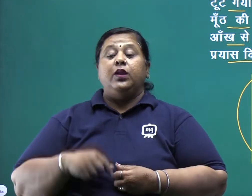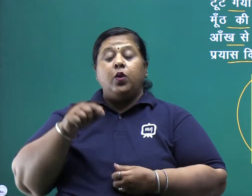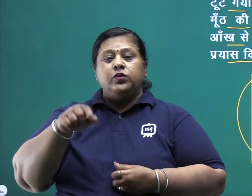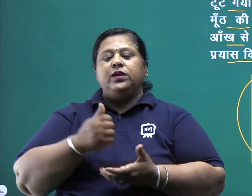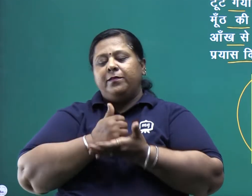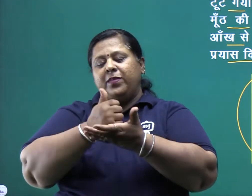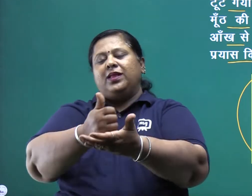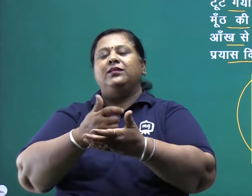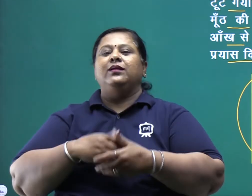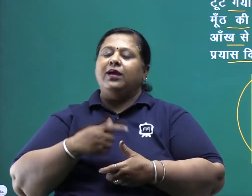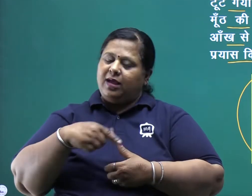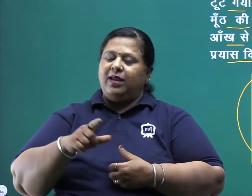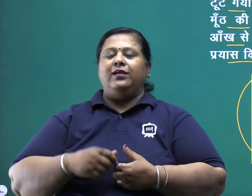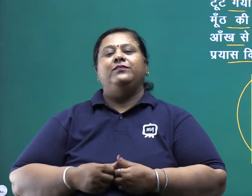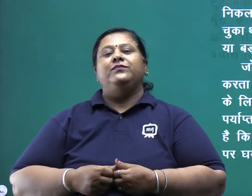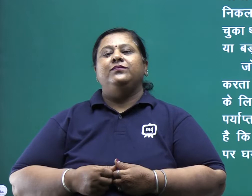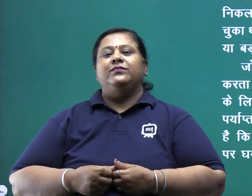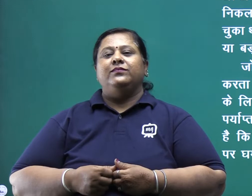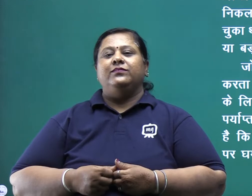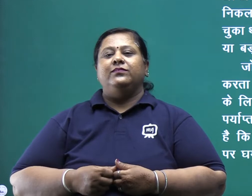उसकी मदद कर रहे हैं।